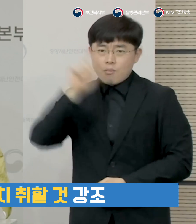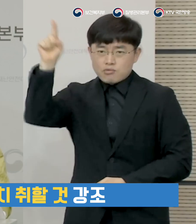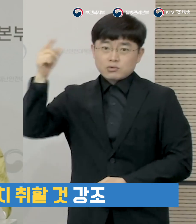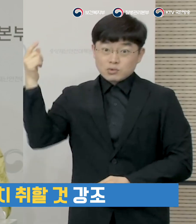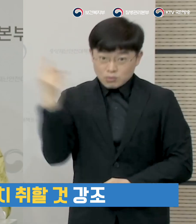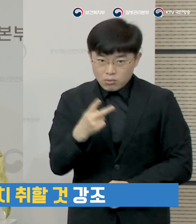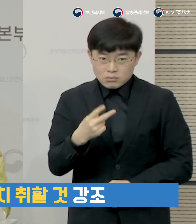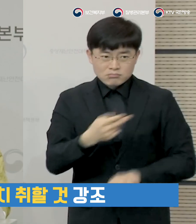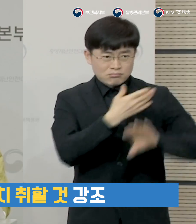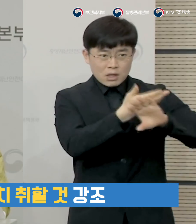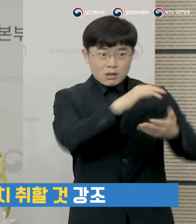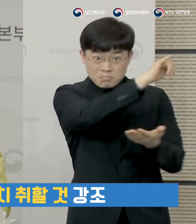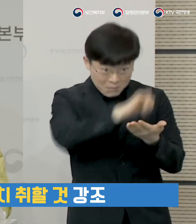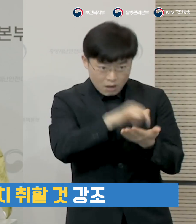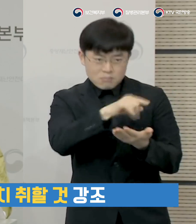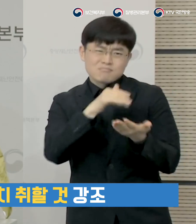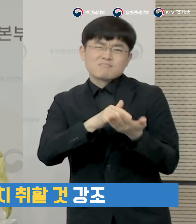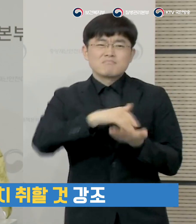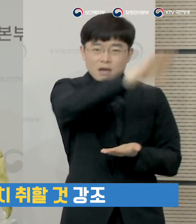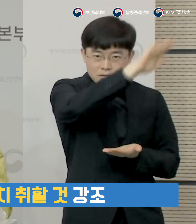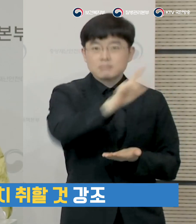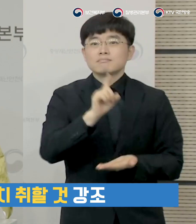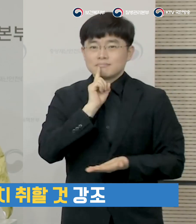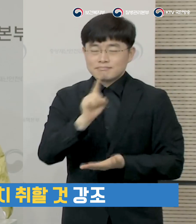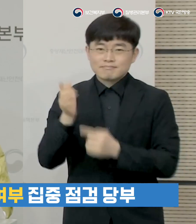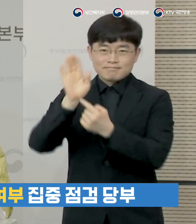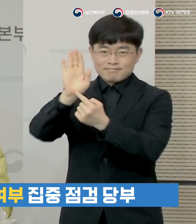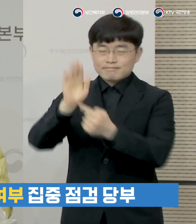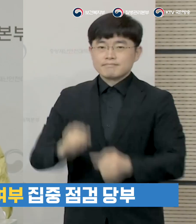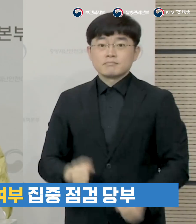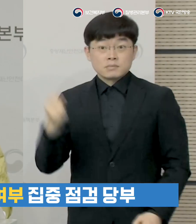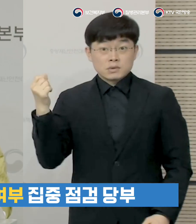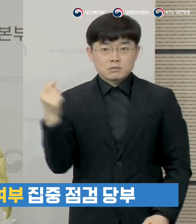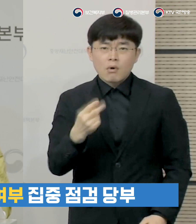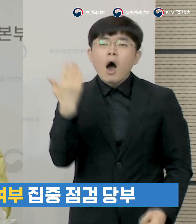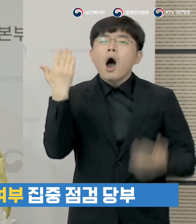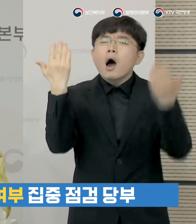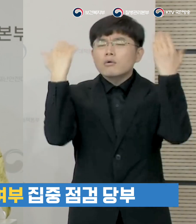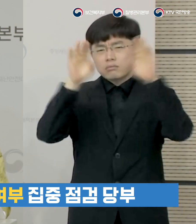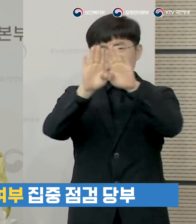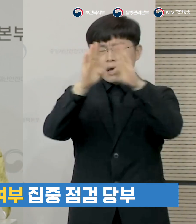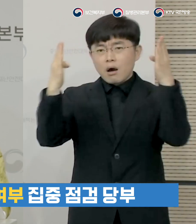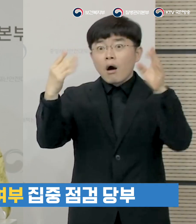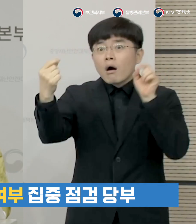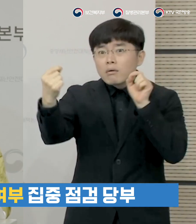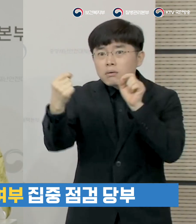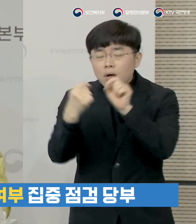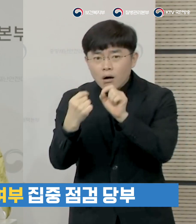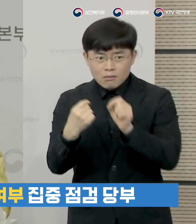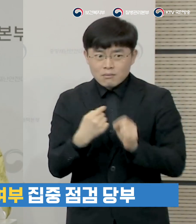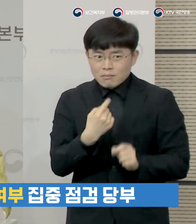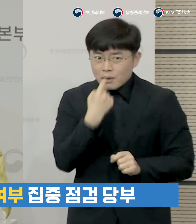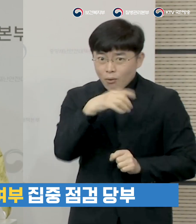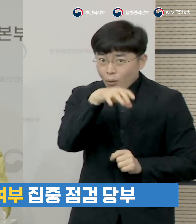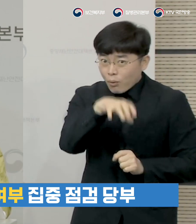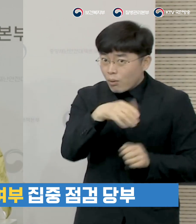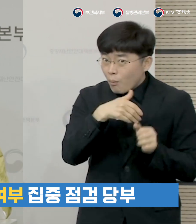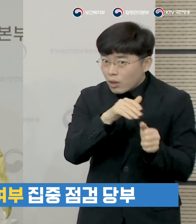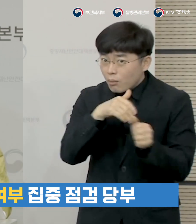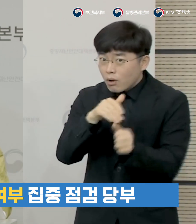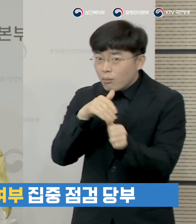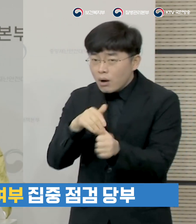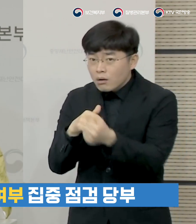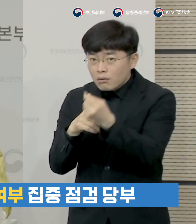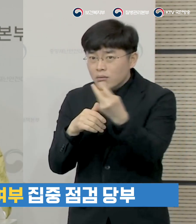엄중 조치를 취할 것을 강조하였습니다. 또한 개학이 다가오면서 자녀들을 학원에 보내시는